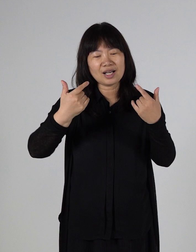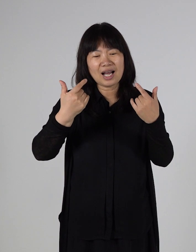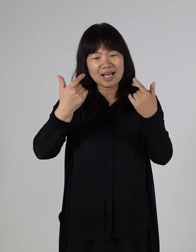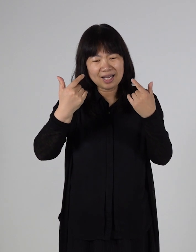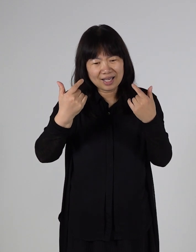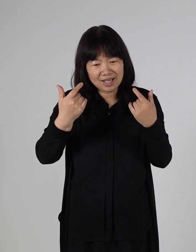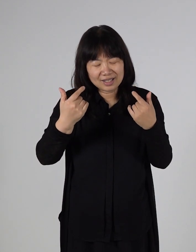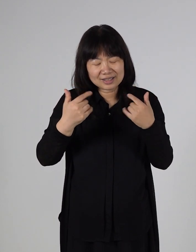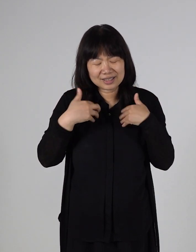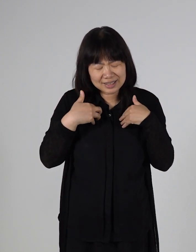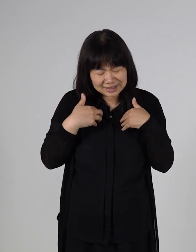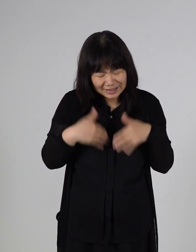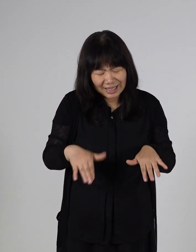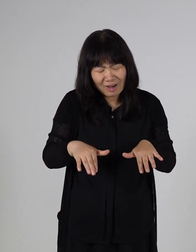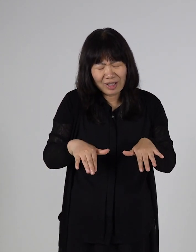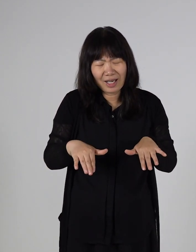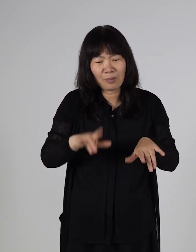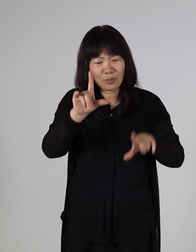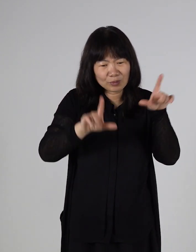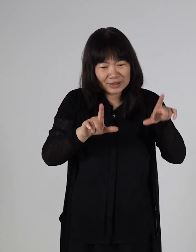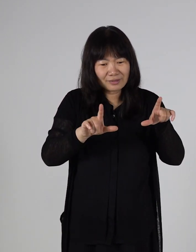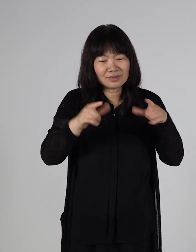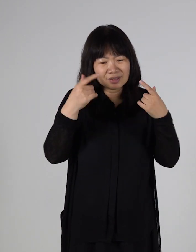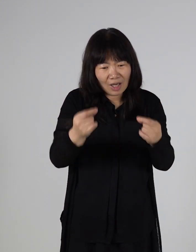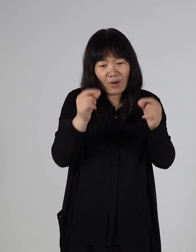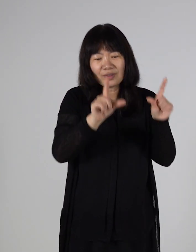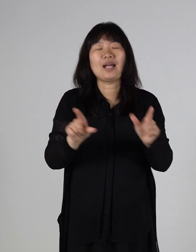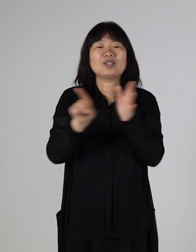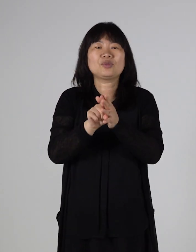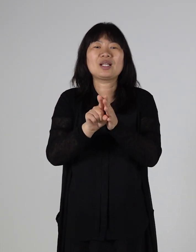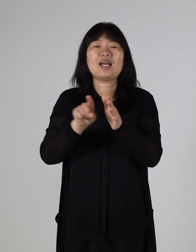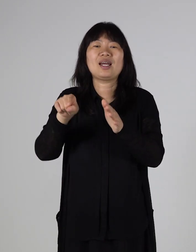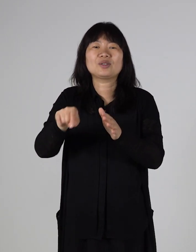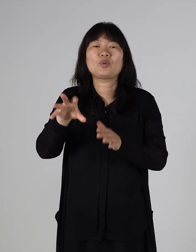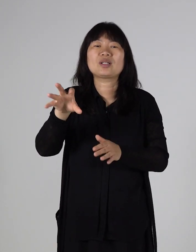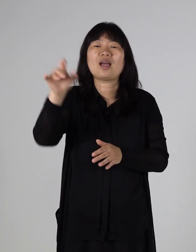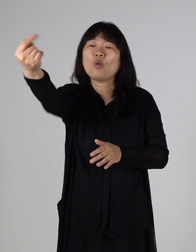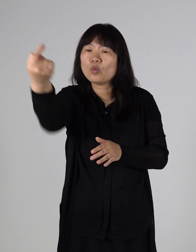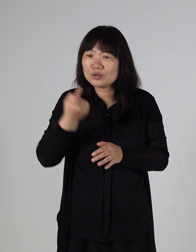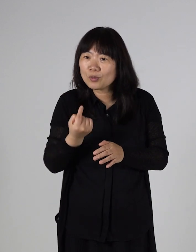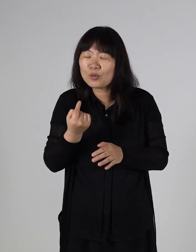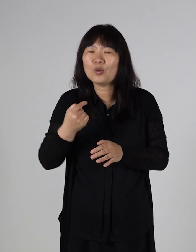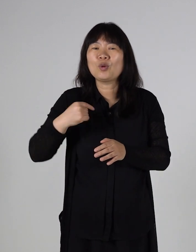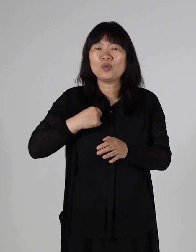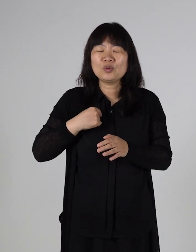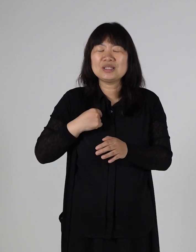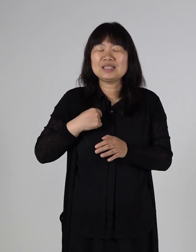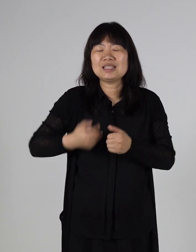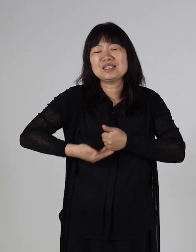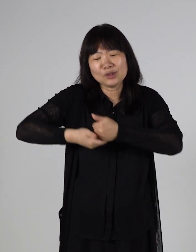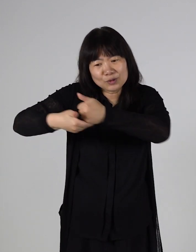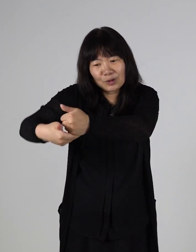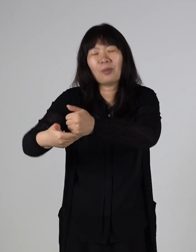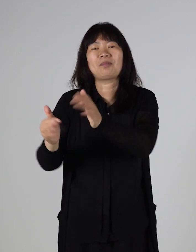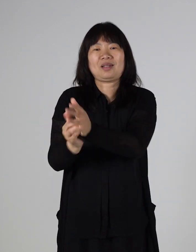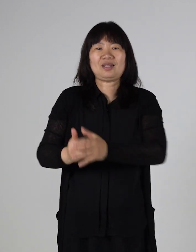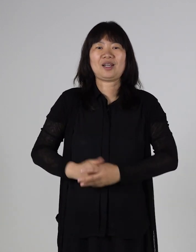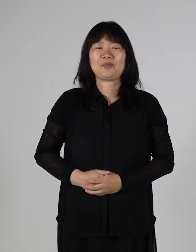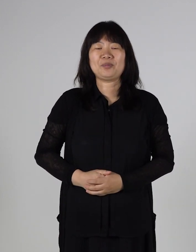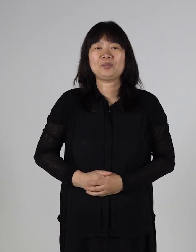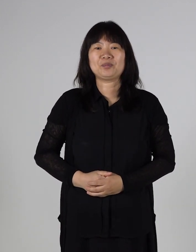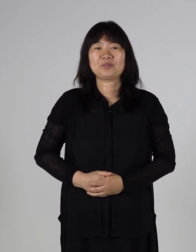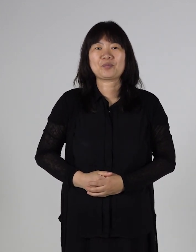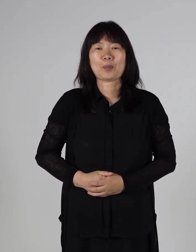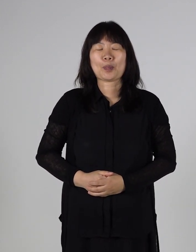되시려고 오셔서 우리를 영접하셨다. 우리가 예수님을 영접한 게 아니에요, 여러분. 착각하지 마세요.